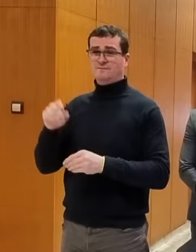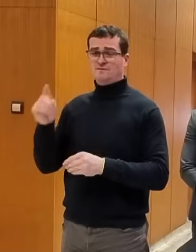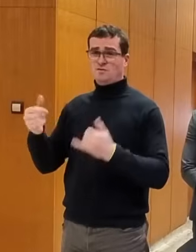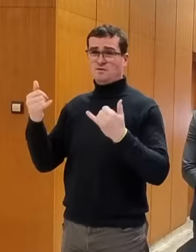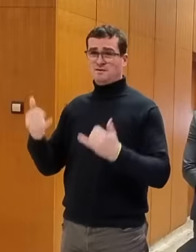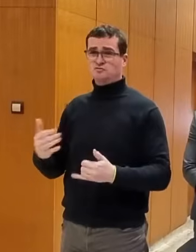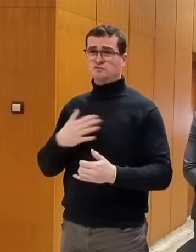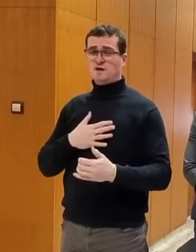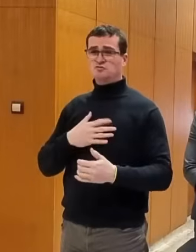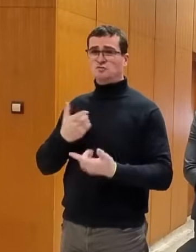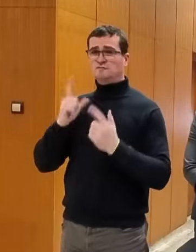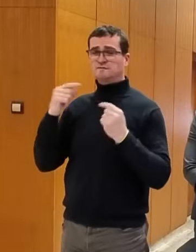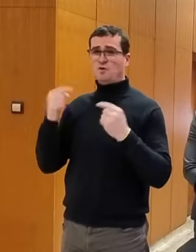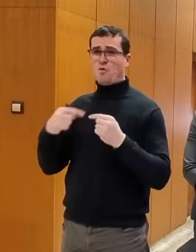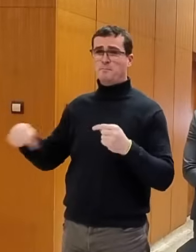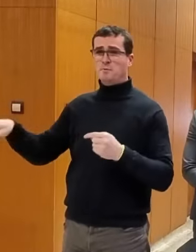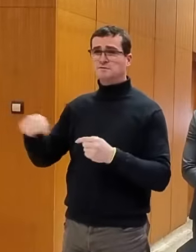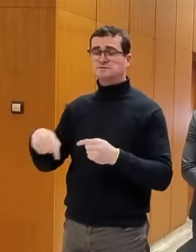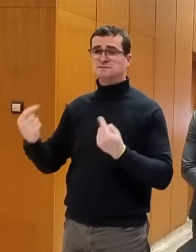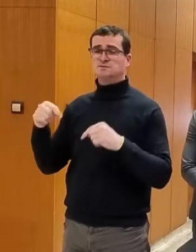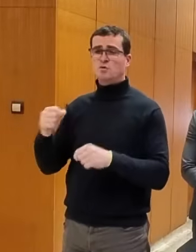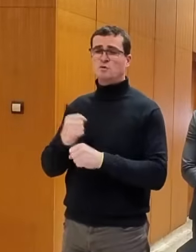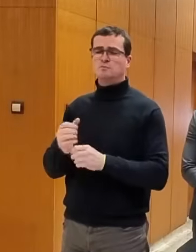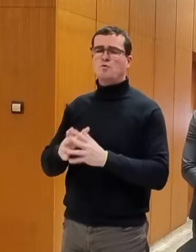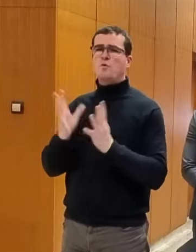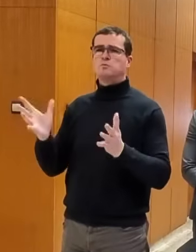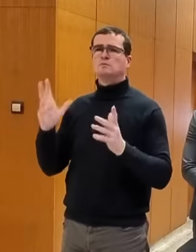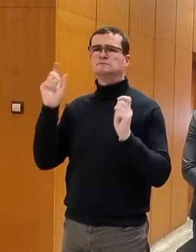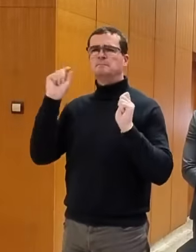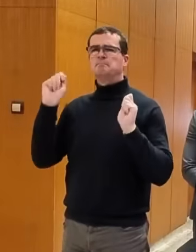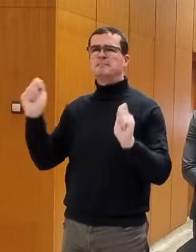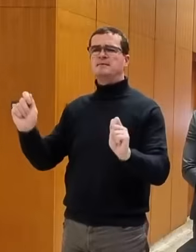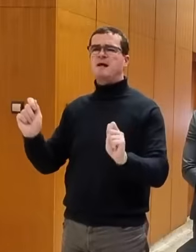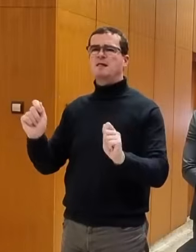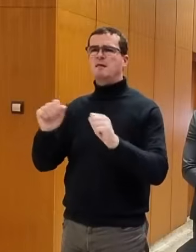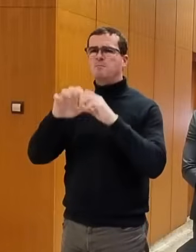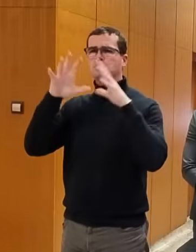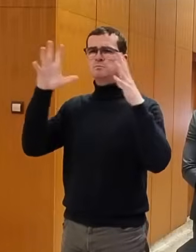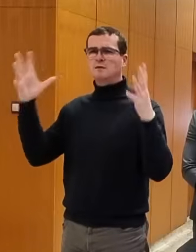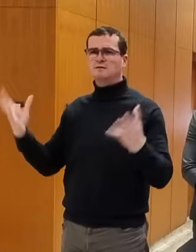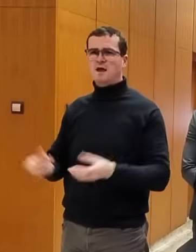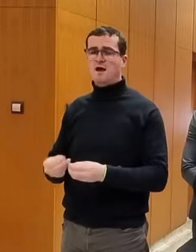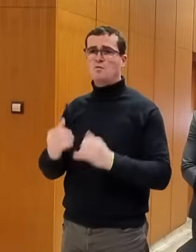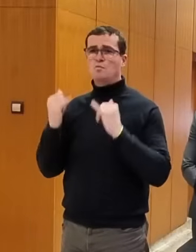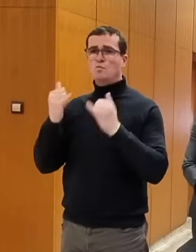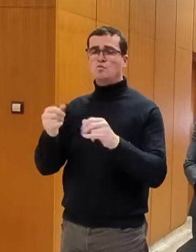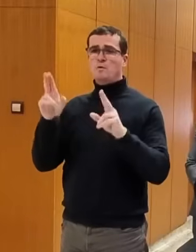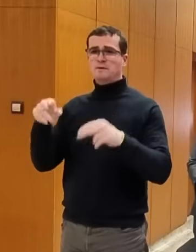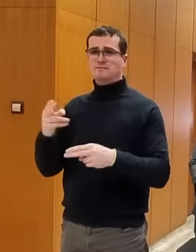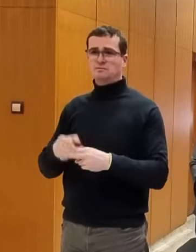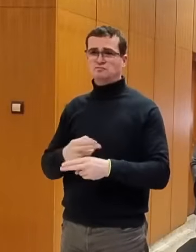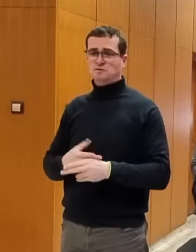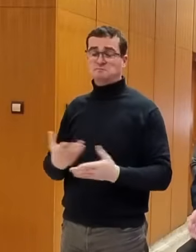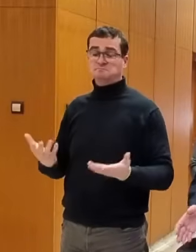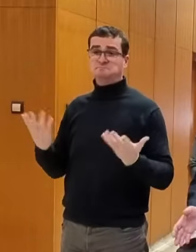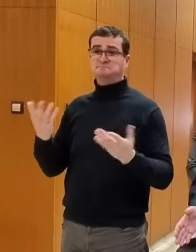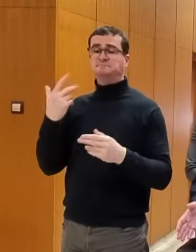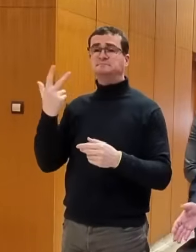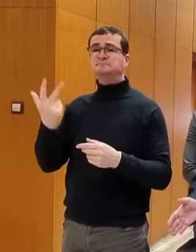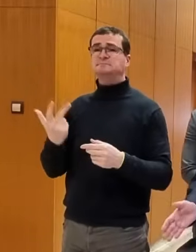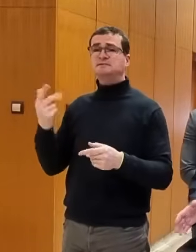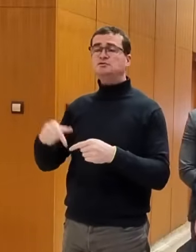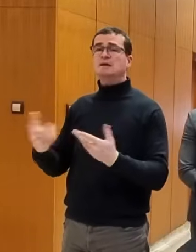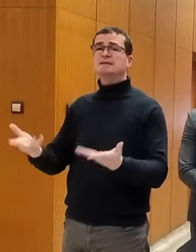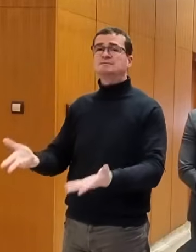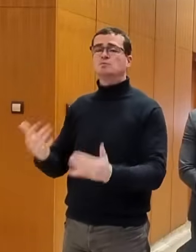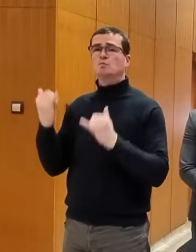že dnešná naša slovenská opozícia z toho robí obrovskú mediálnu bublinu a útok na právny štát, no a kde boli 3 roky, keď